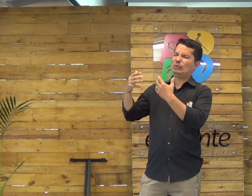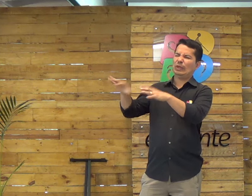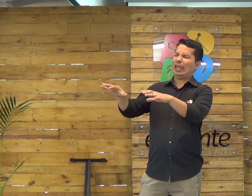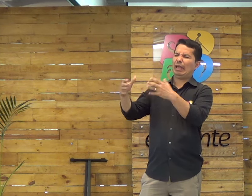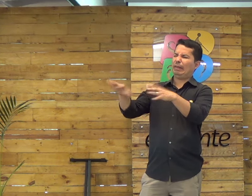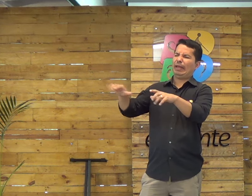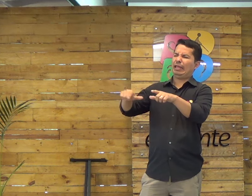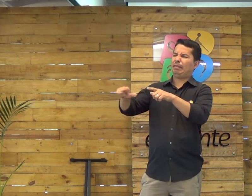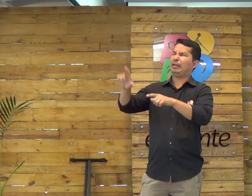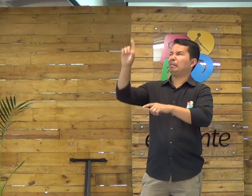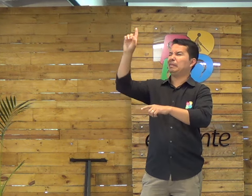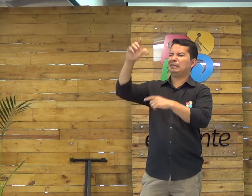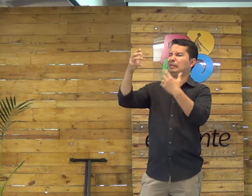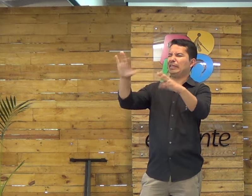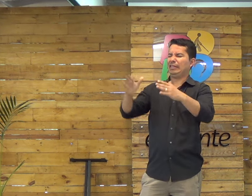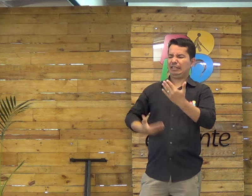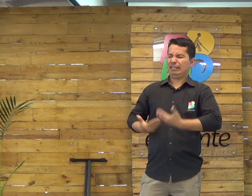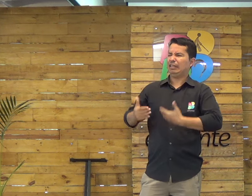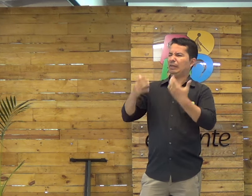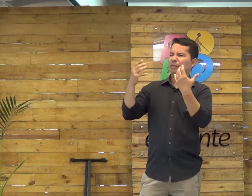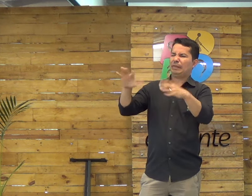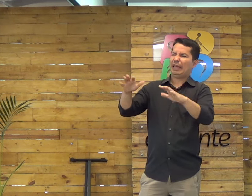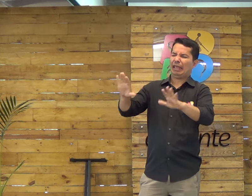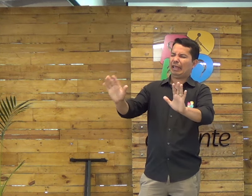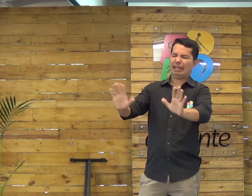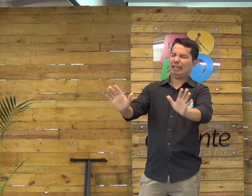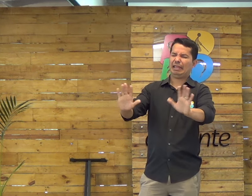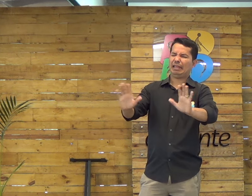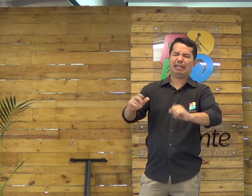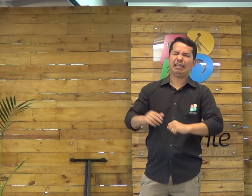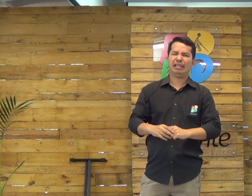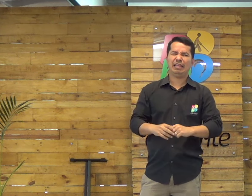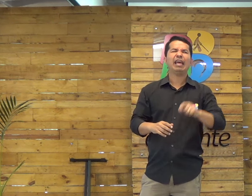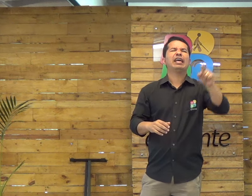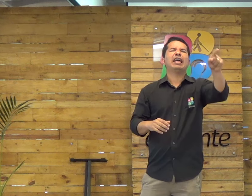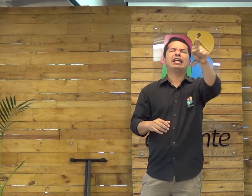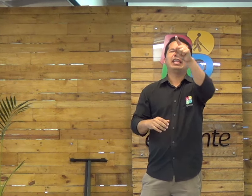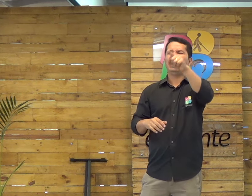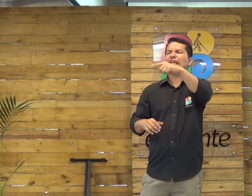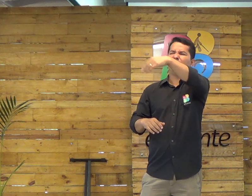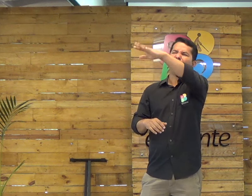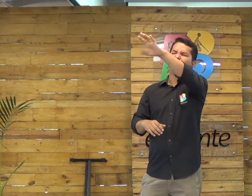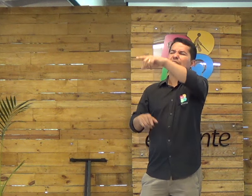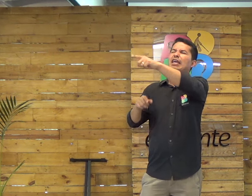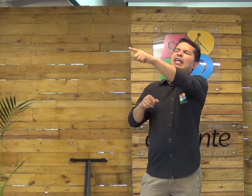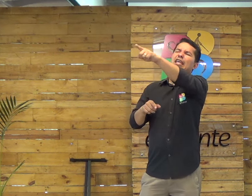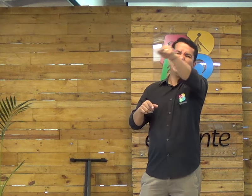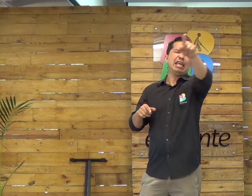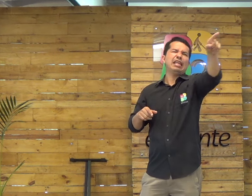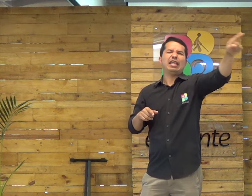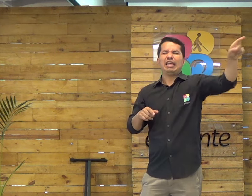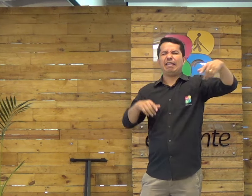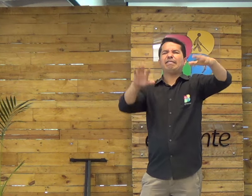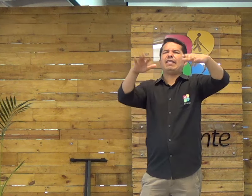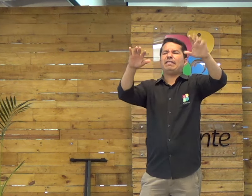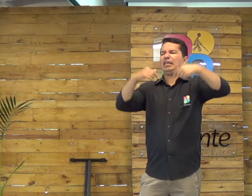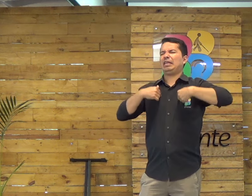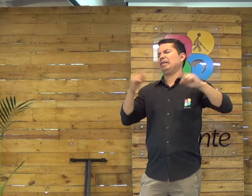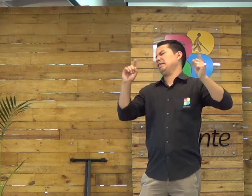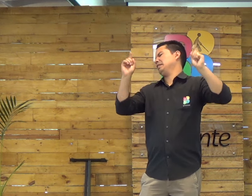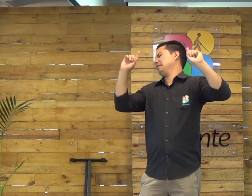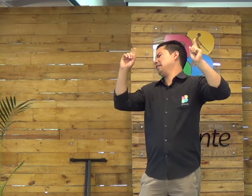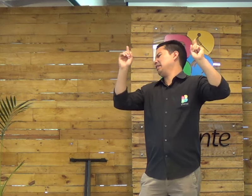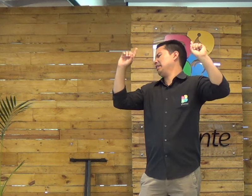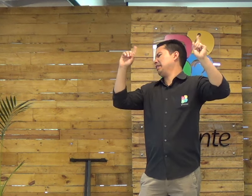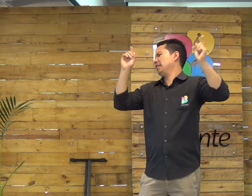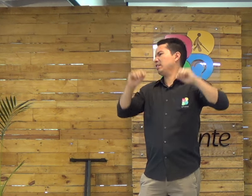perdendo. Não, não precisa. Não quero. Para que trabalhar? Tem tantas pessoas trabalhando, não precisa trabalhar. Não, aquele outro vai. Aquele ali também vai. Ó, aquele